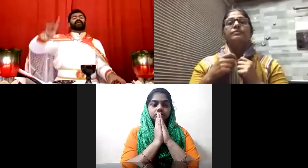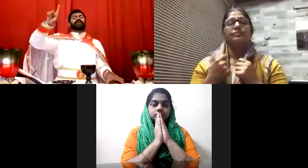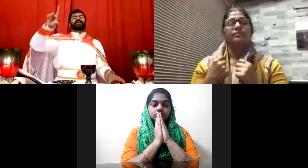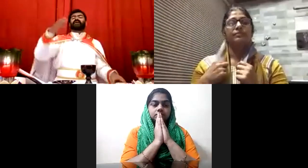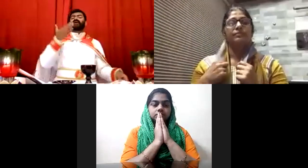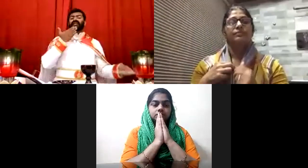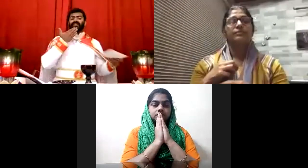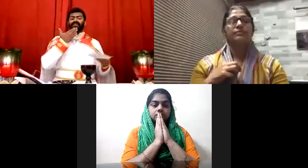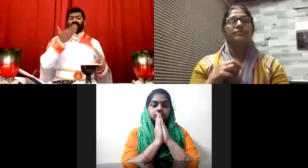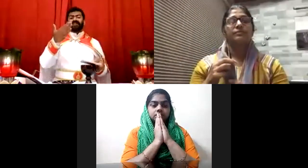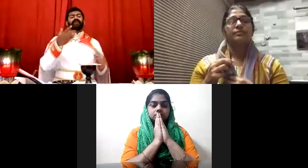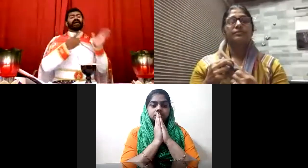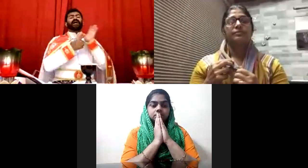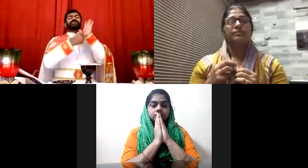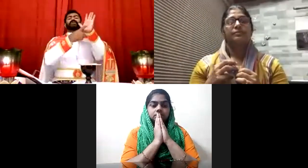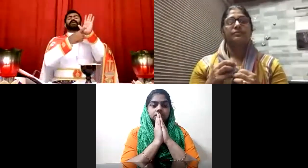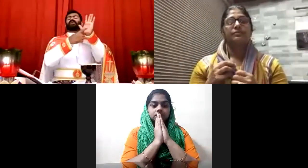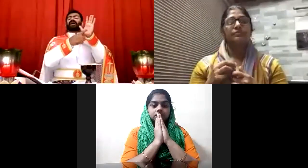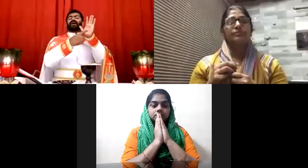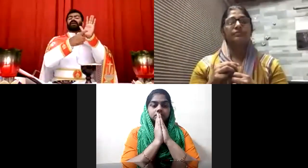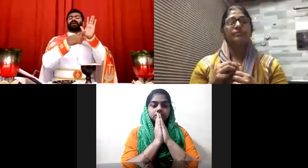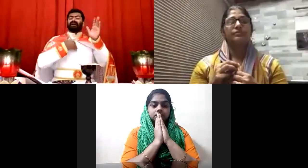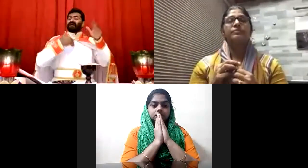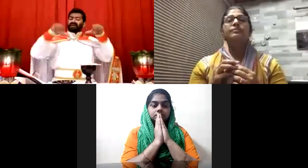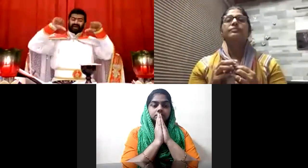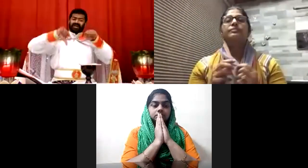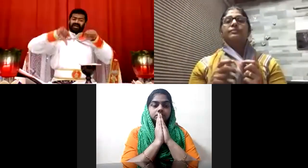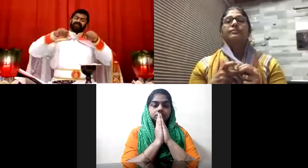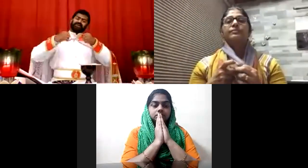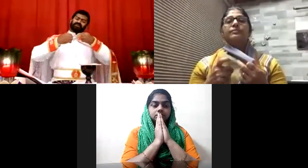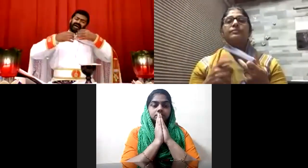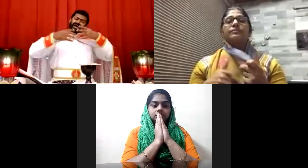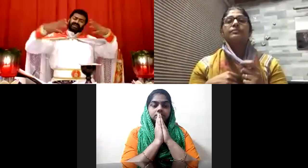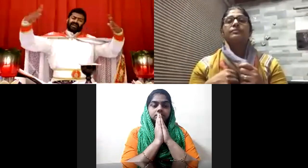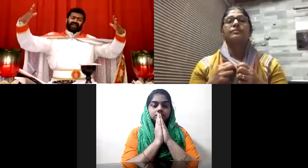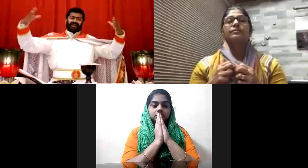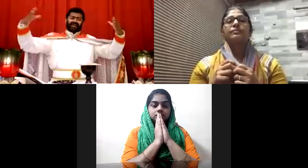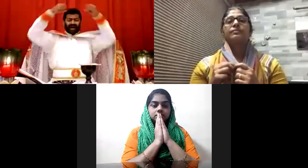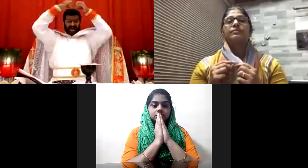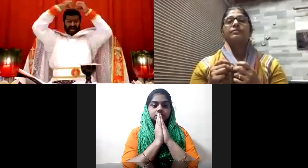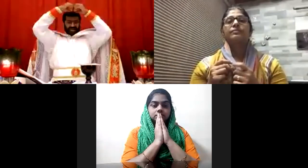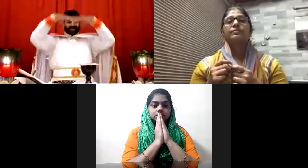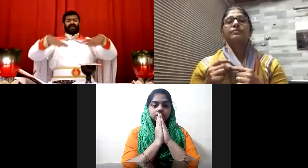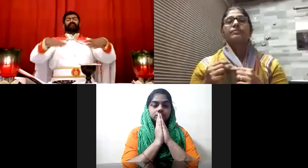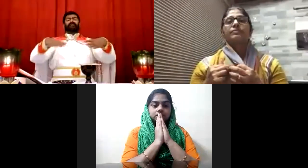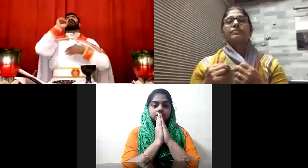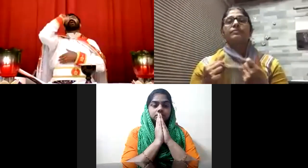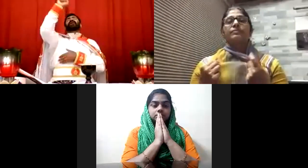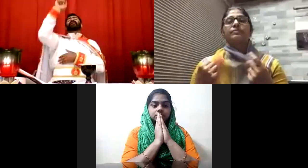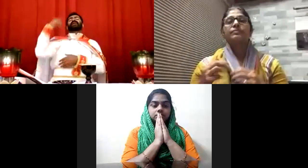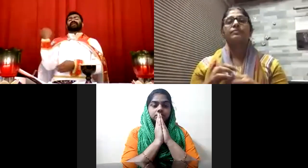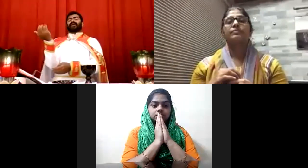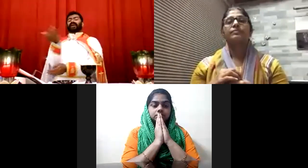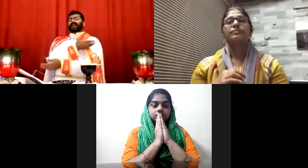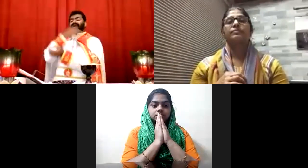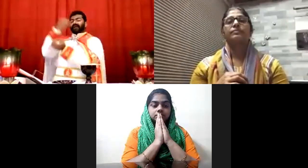കർത്താവേ, നന്ദി പ്രകാശിപ്പിക്കുവാൻ കഴിയാത്ത വിധം അത്ര വലിയ അനുഗ്രഹമാണ്